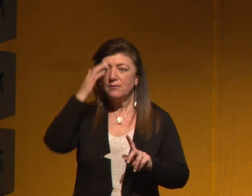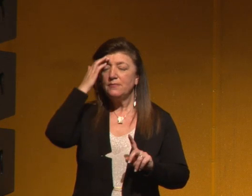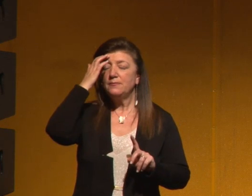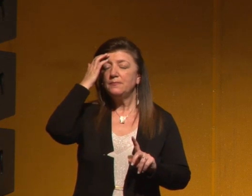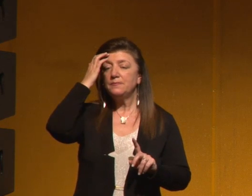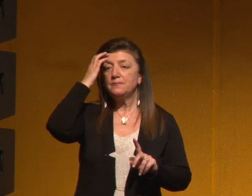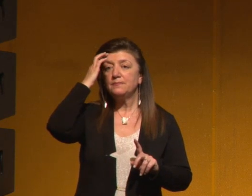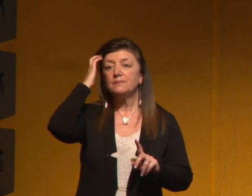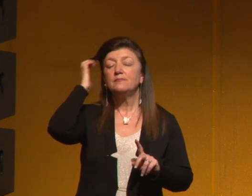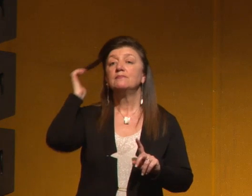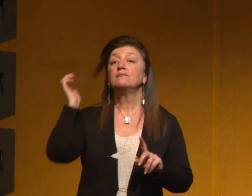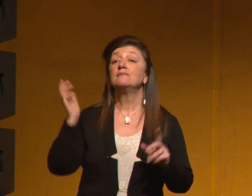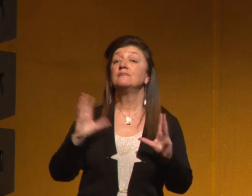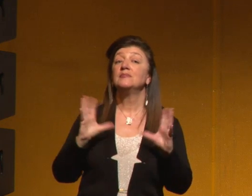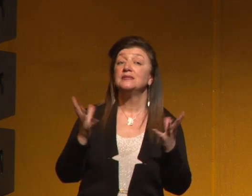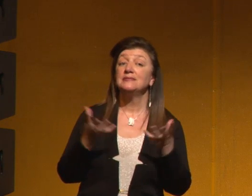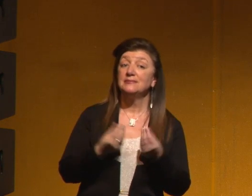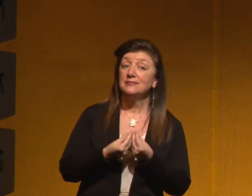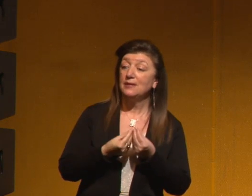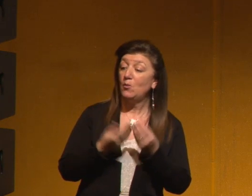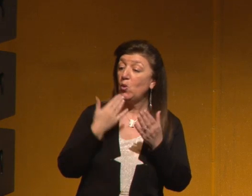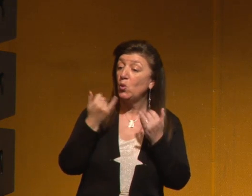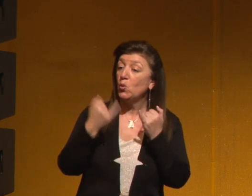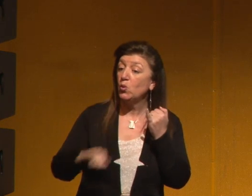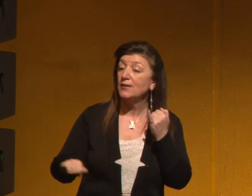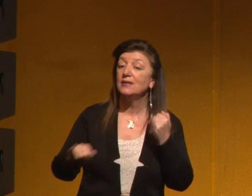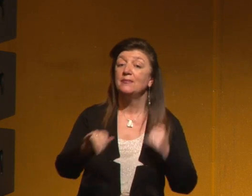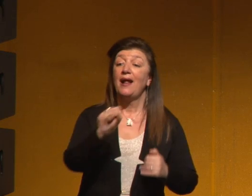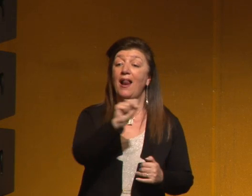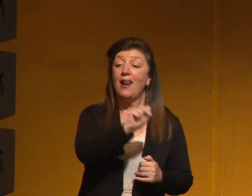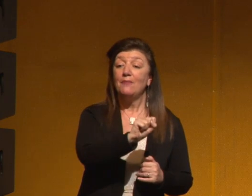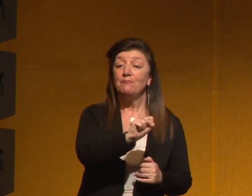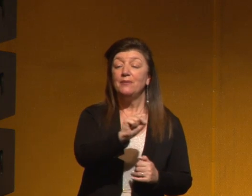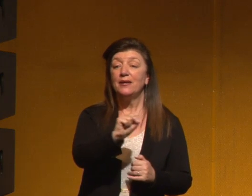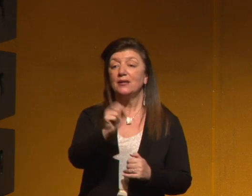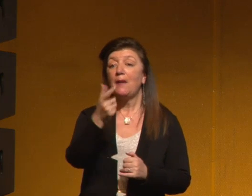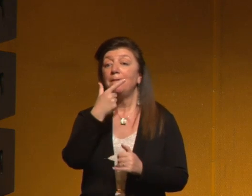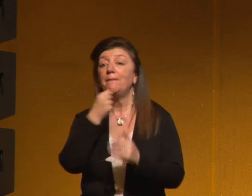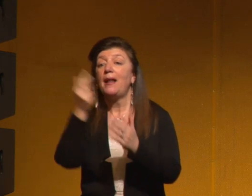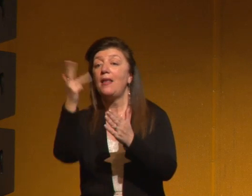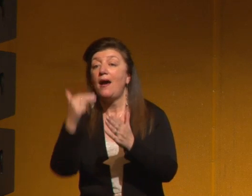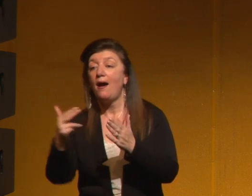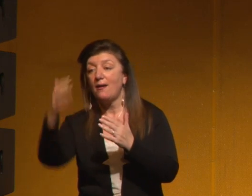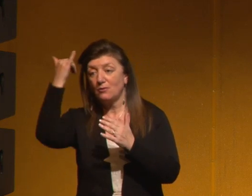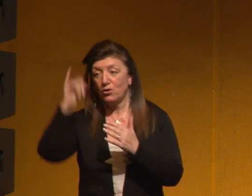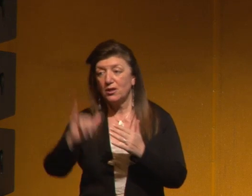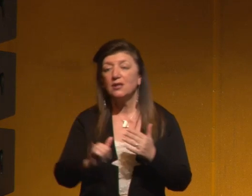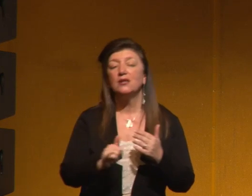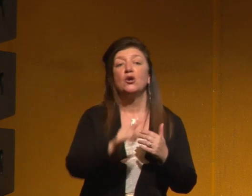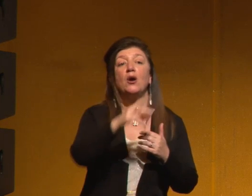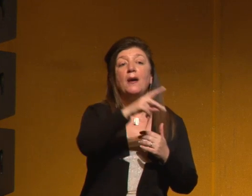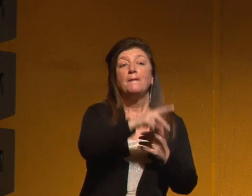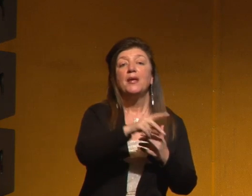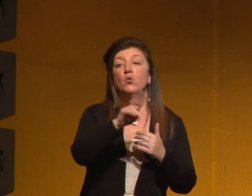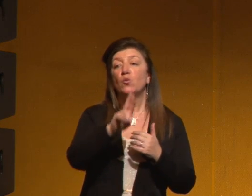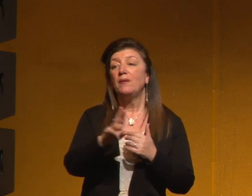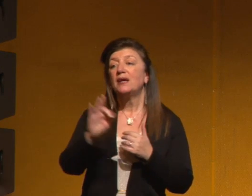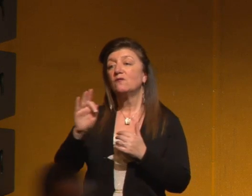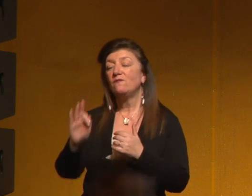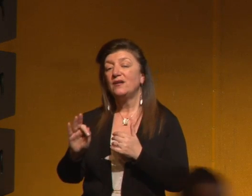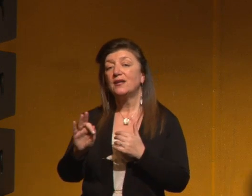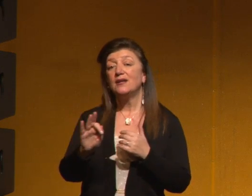insieme e ancora gli ultimi ad albertina di belle arti torino a pier umberto ferrero a christophe